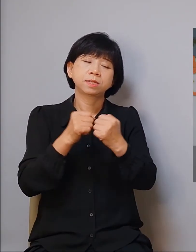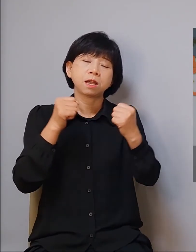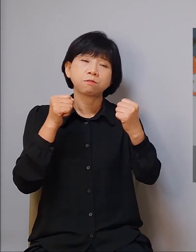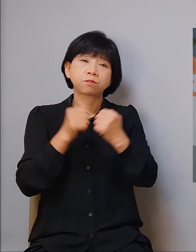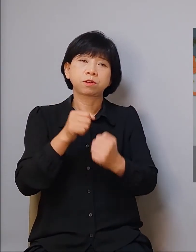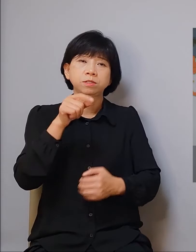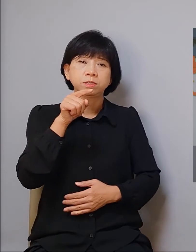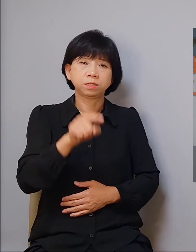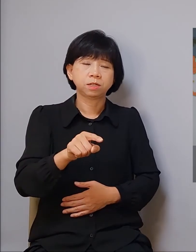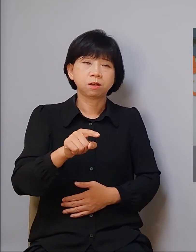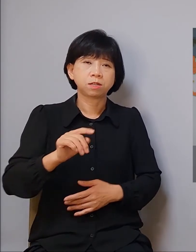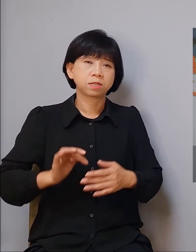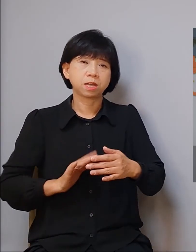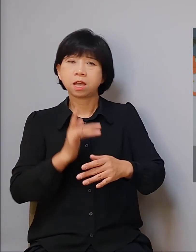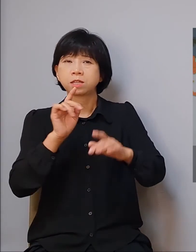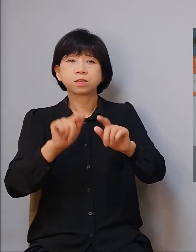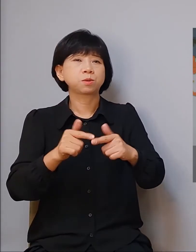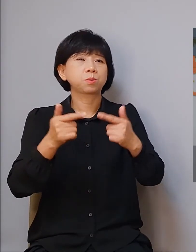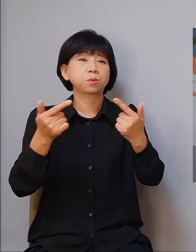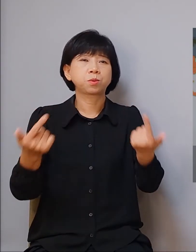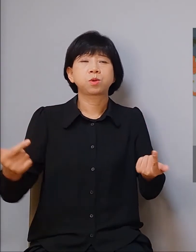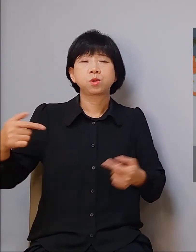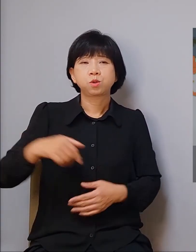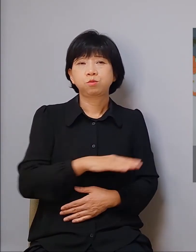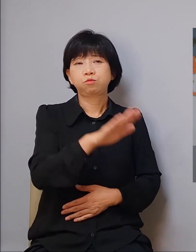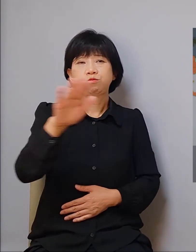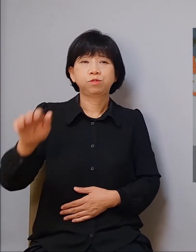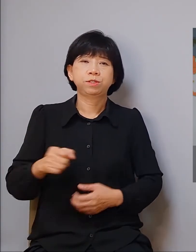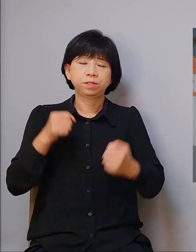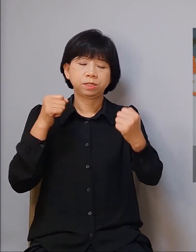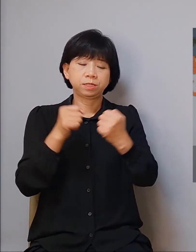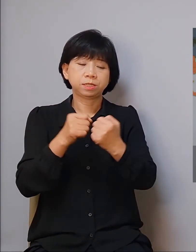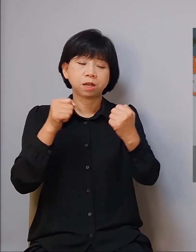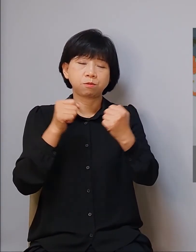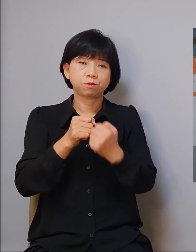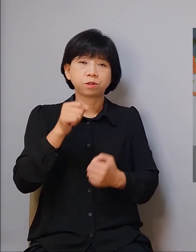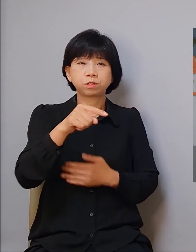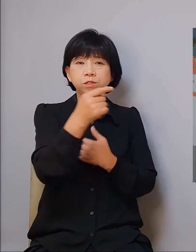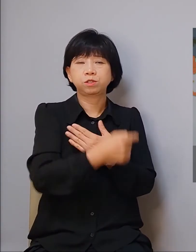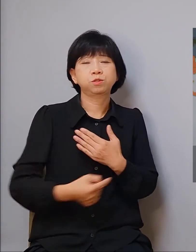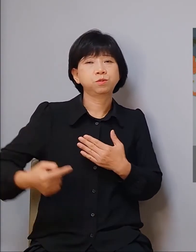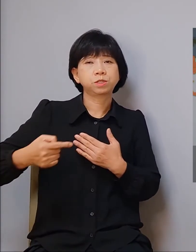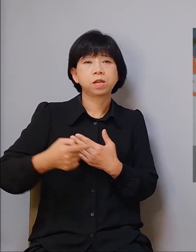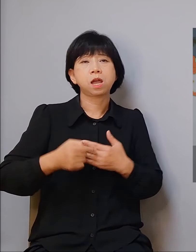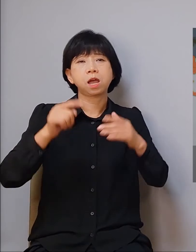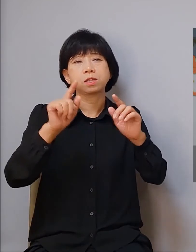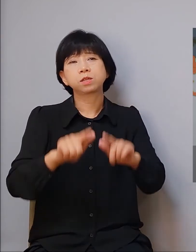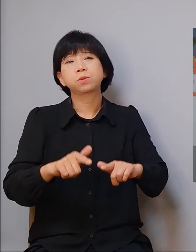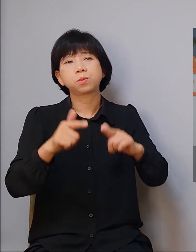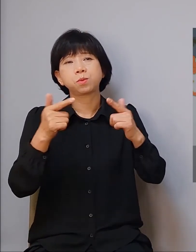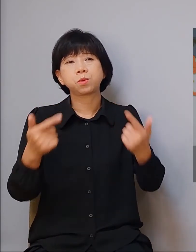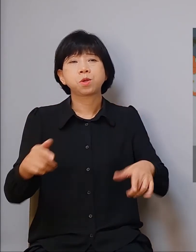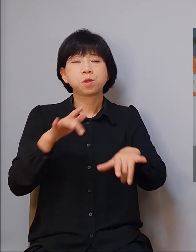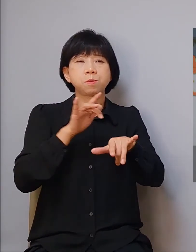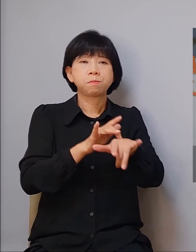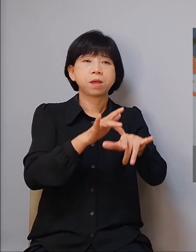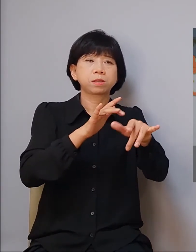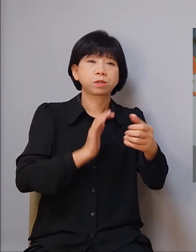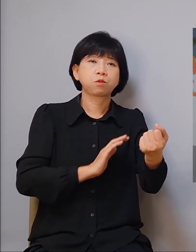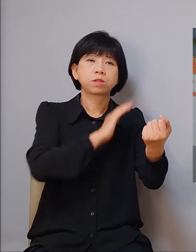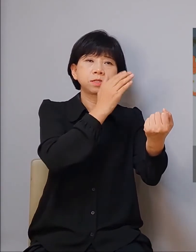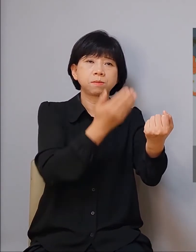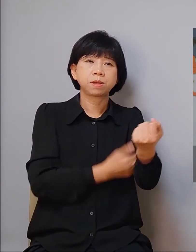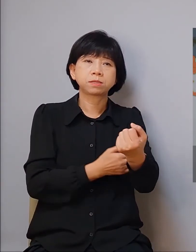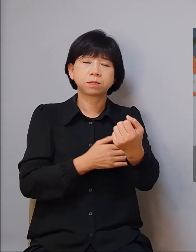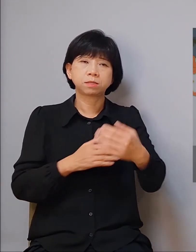우리들이 싸울 것은 혈기 아니요, 우리들이 싸울 것은 육체 아니요,